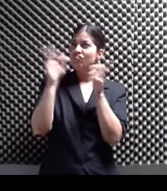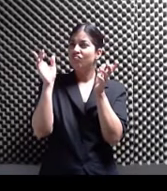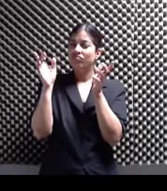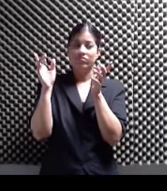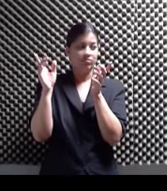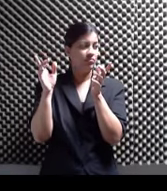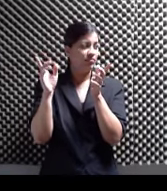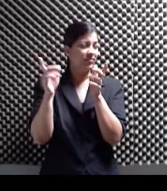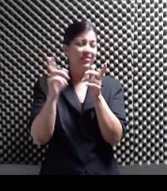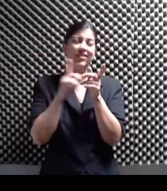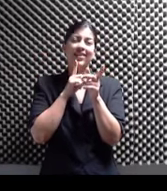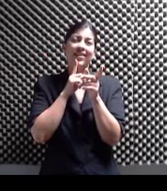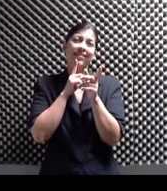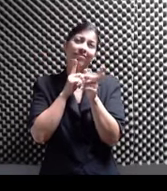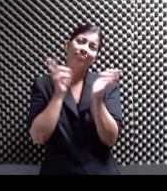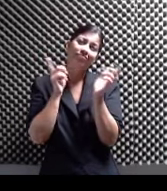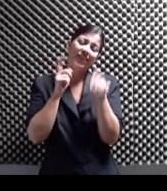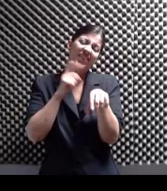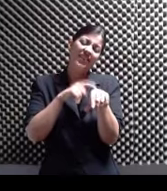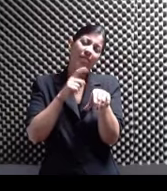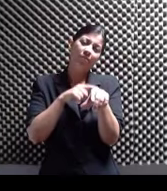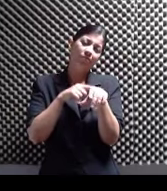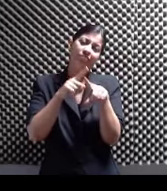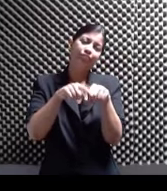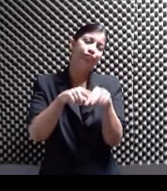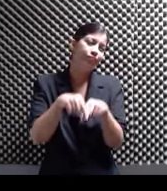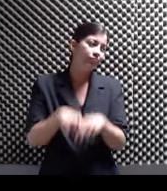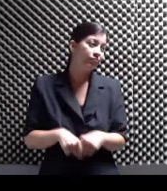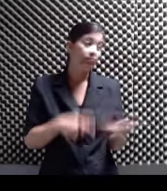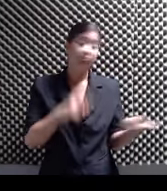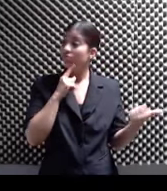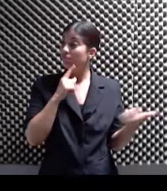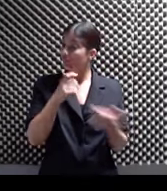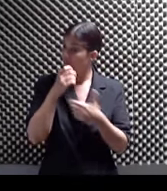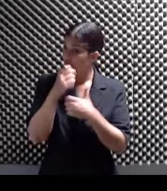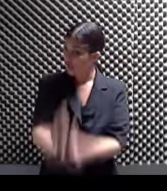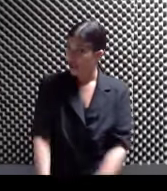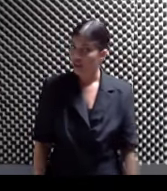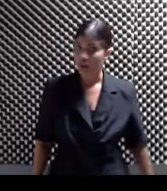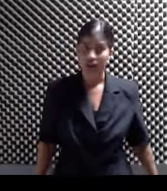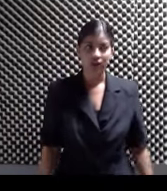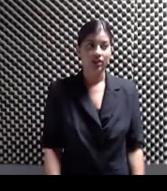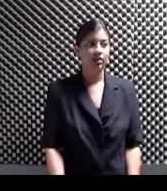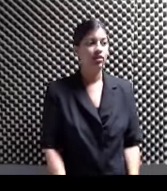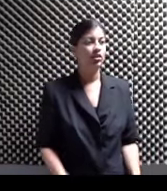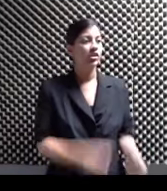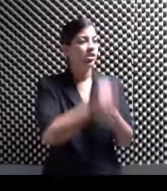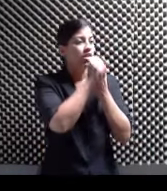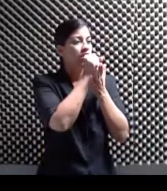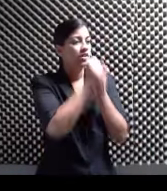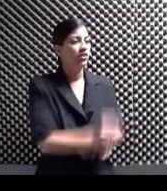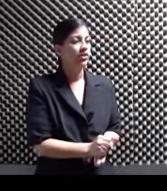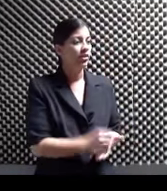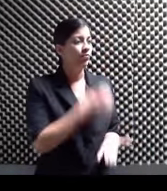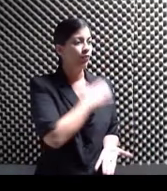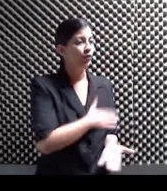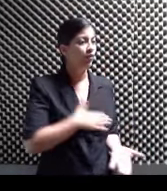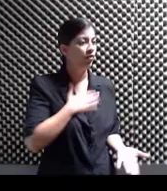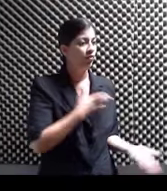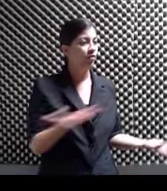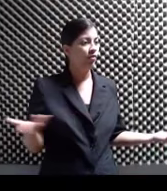realidad, el tiempo, uh-huh, es relativo. Así es que... Ay, pues esto está bien interesante. No me pegues el micrófono. Ay, es que es la manía, perdón.